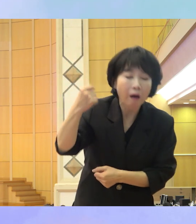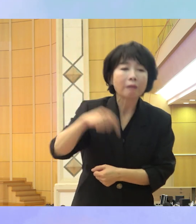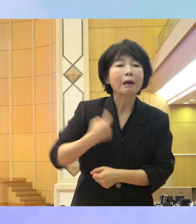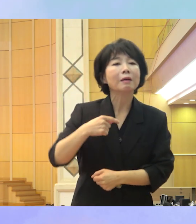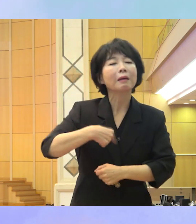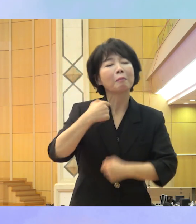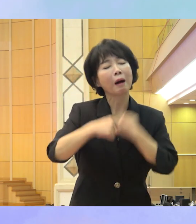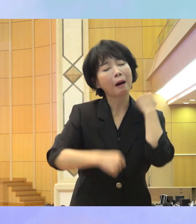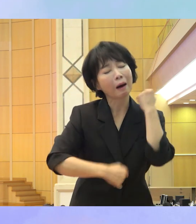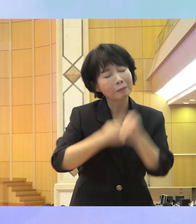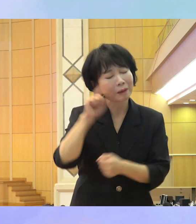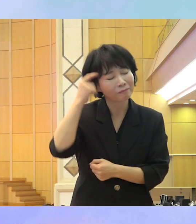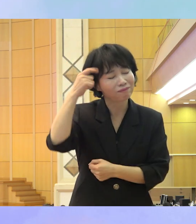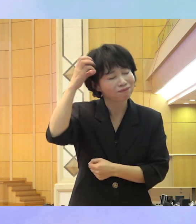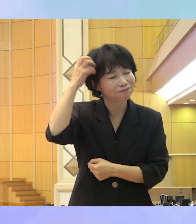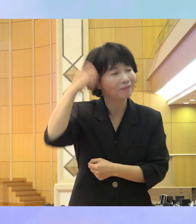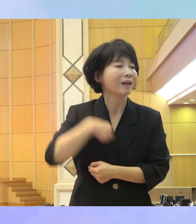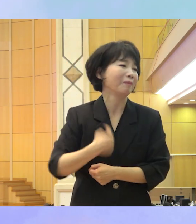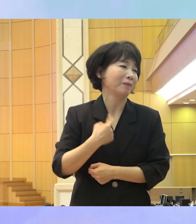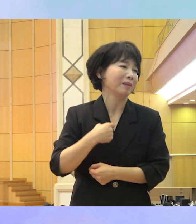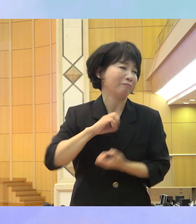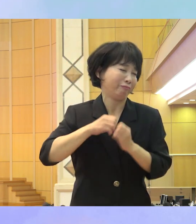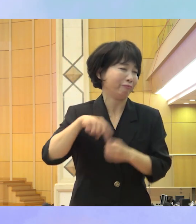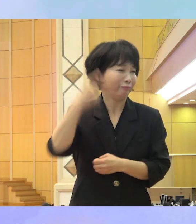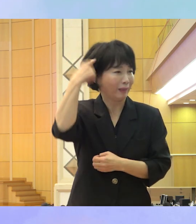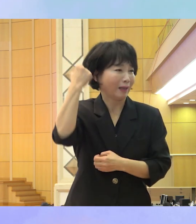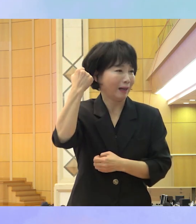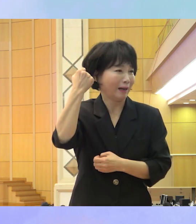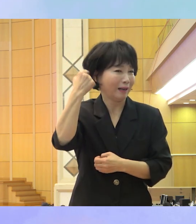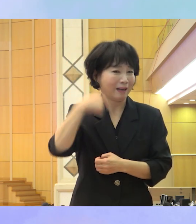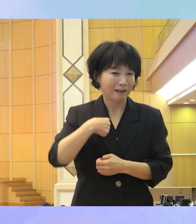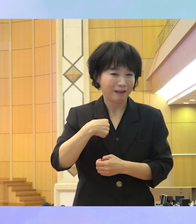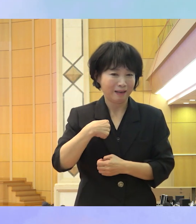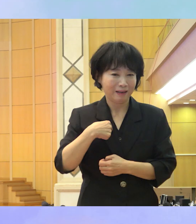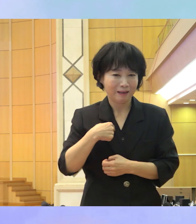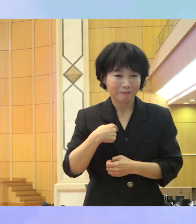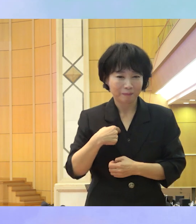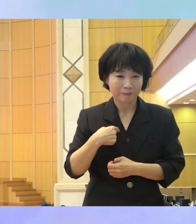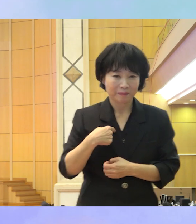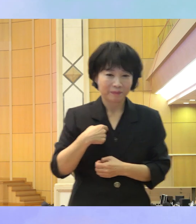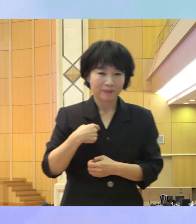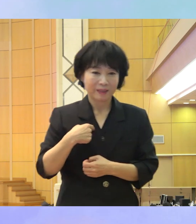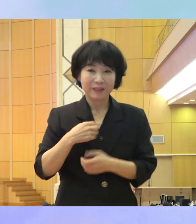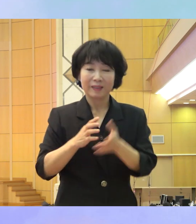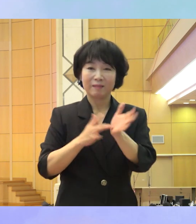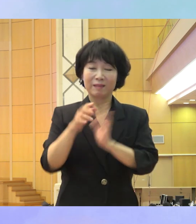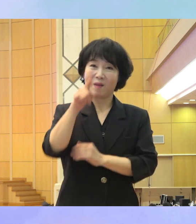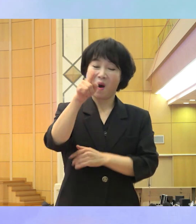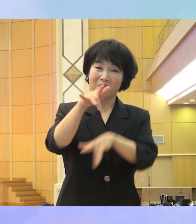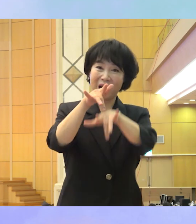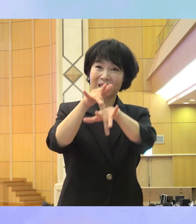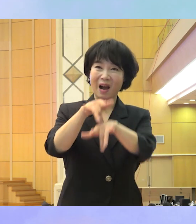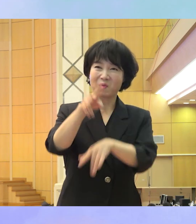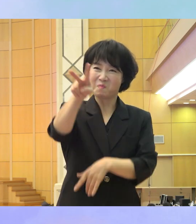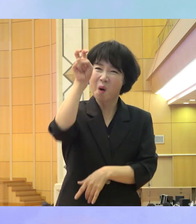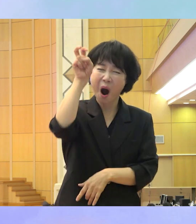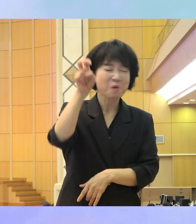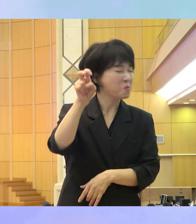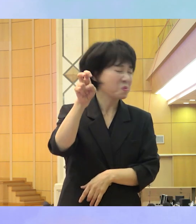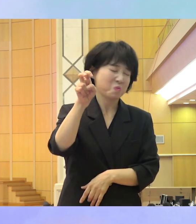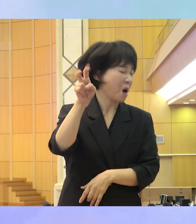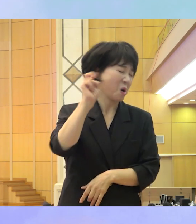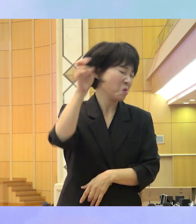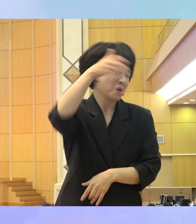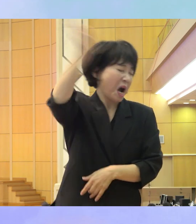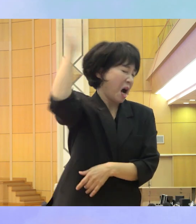거야. 아니, 그렇게 말하니까 주님 뜻대로 말하지 않고 엉뚱하게 말하니까 주님이 배기 싫어, 뒤로 물러가, 응? 이런